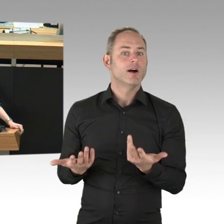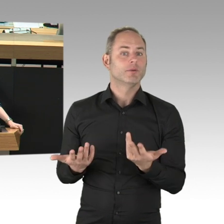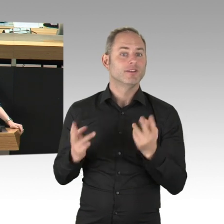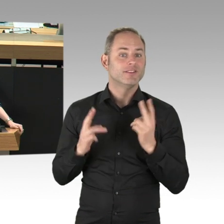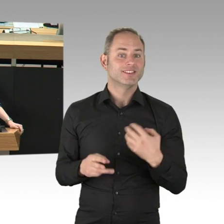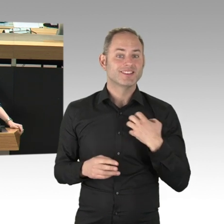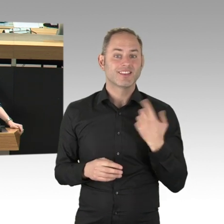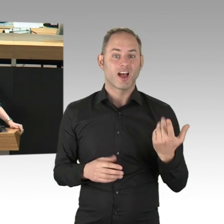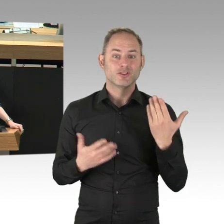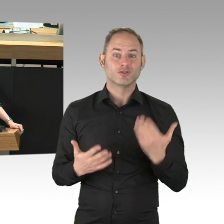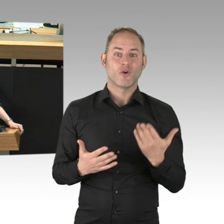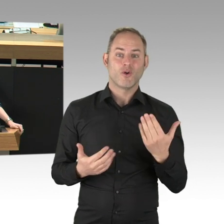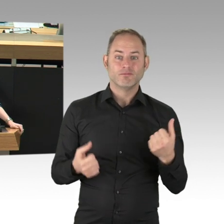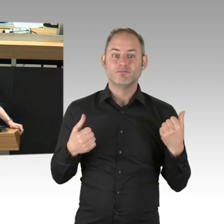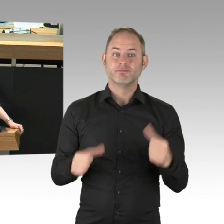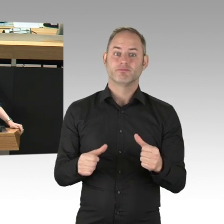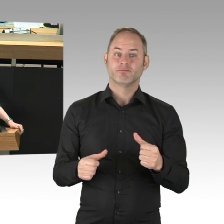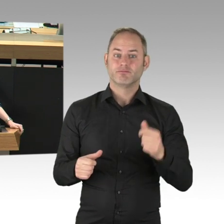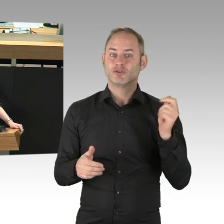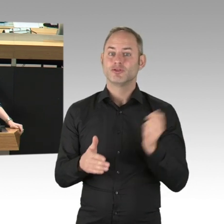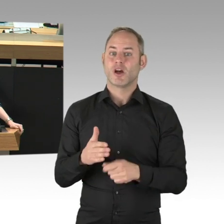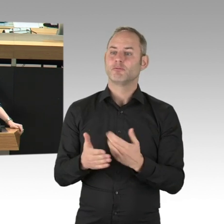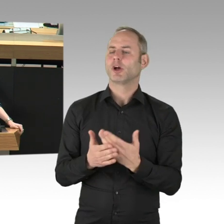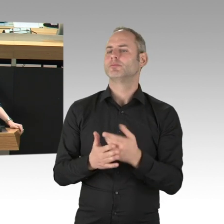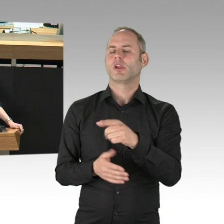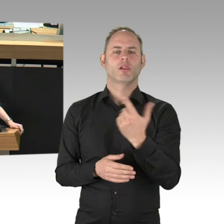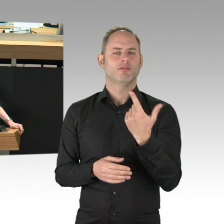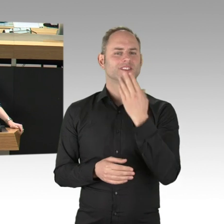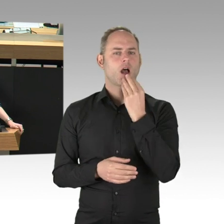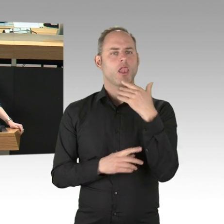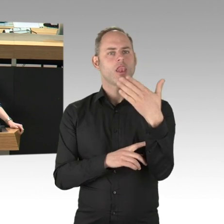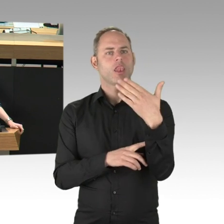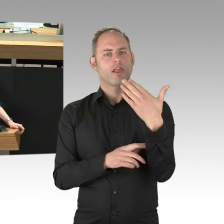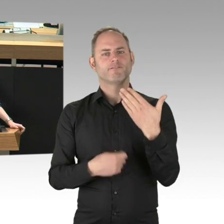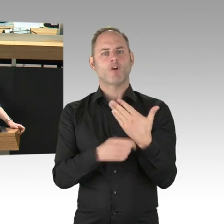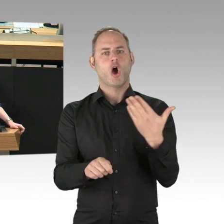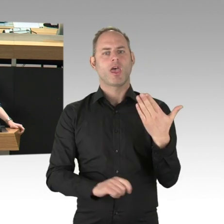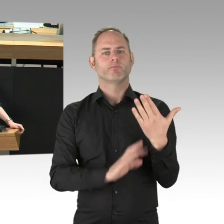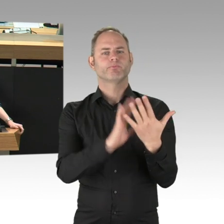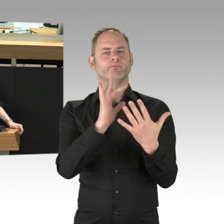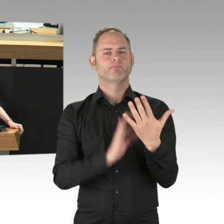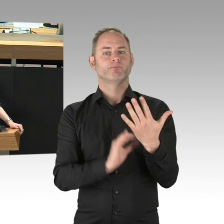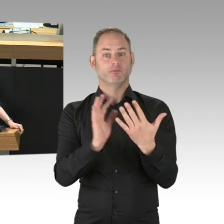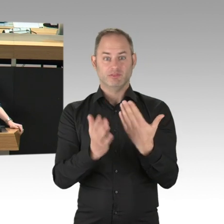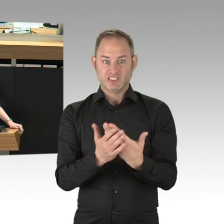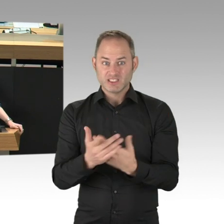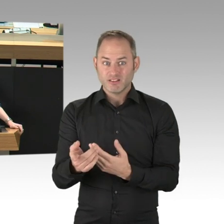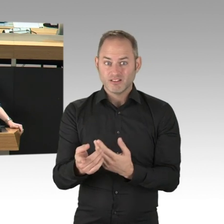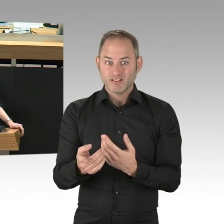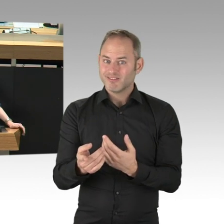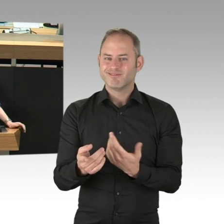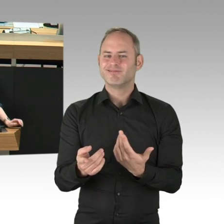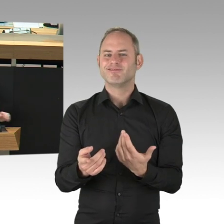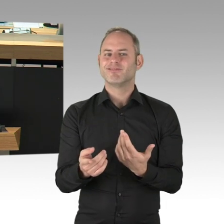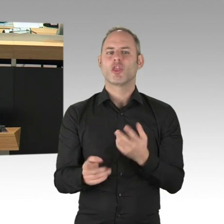Allgemeinen Gleichstellungsgesetz fußenden Klausel zu erteilen, mit der jeglicher auch rassistischer oder antisemitischer Diskriminierung eine Absage